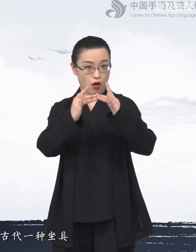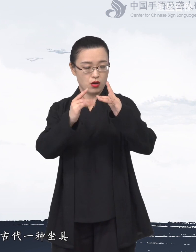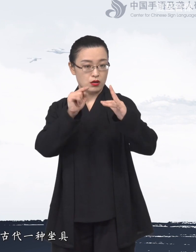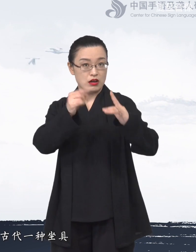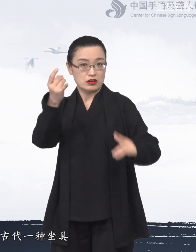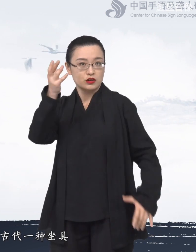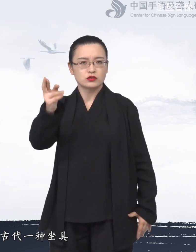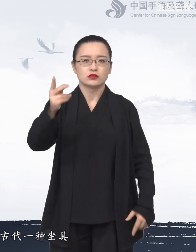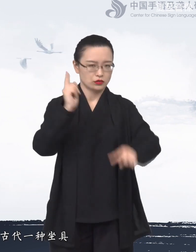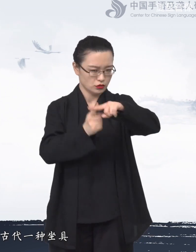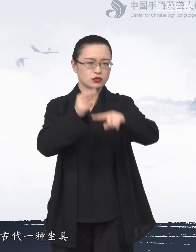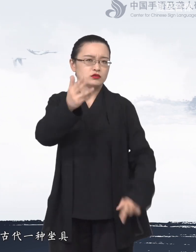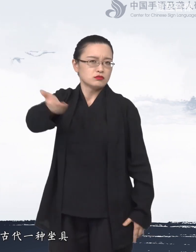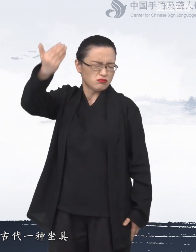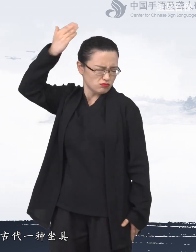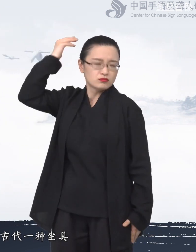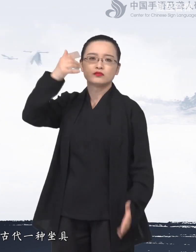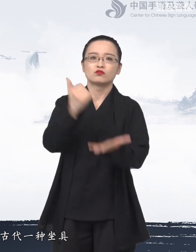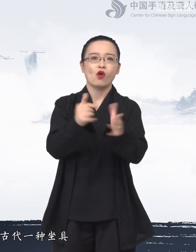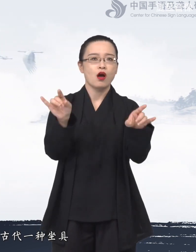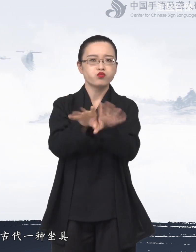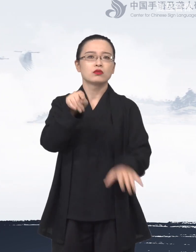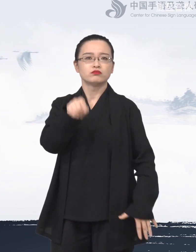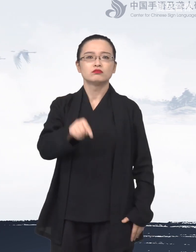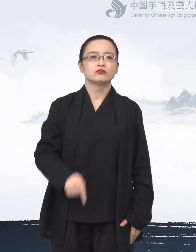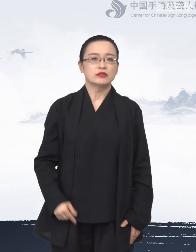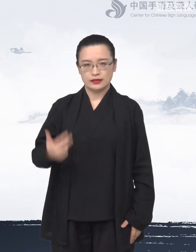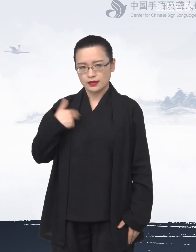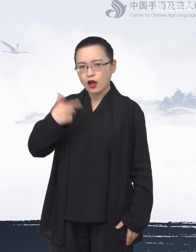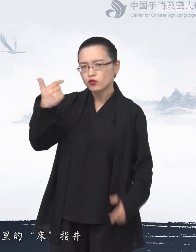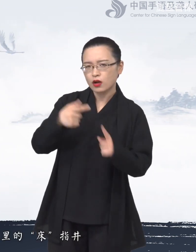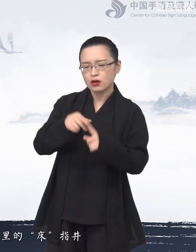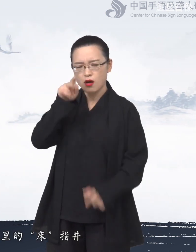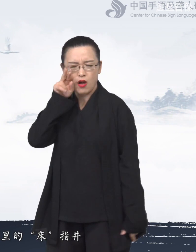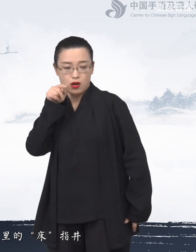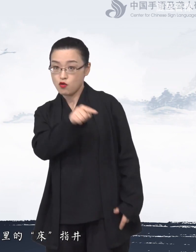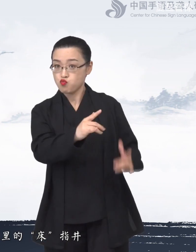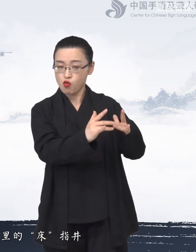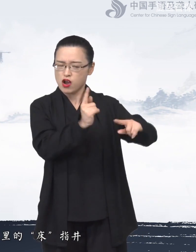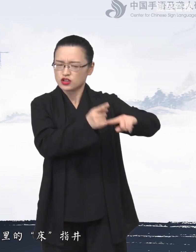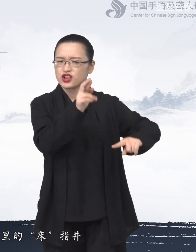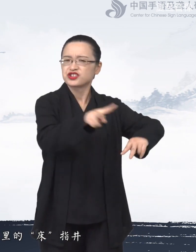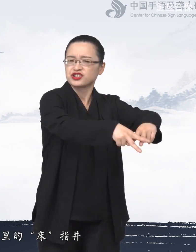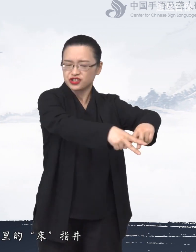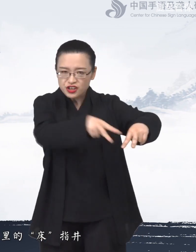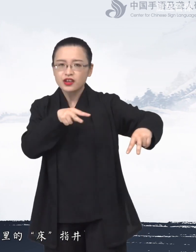床指古代一种坐具，也有人认为这里的床指